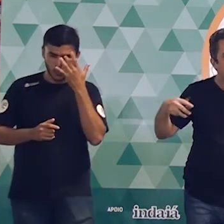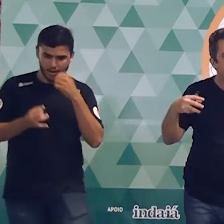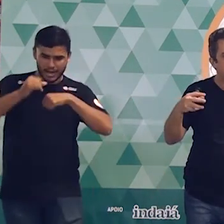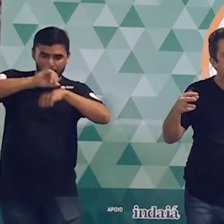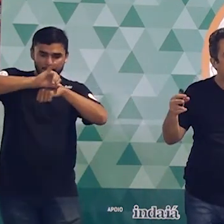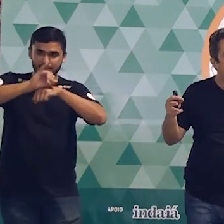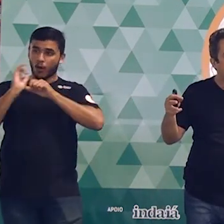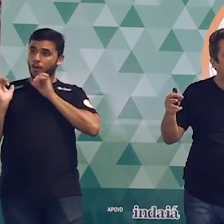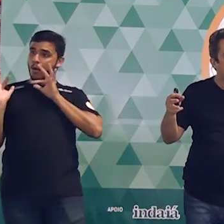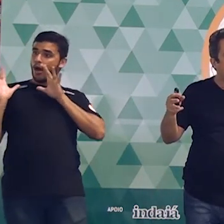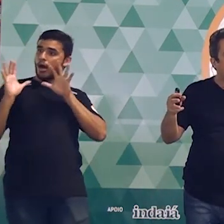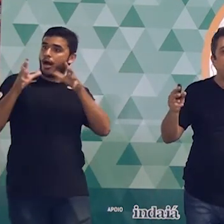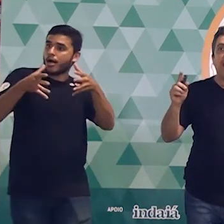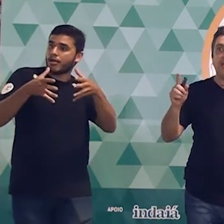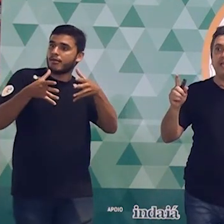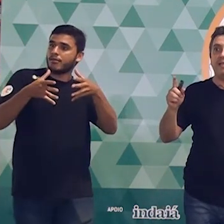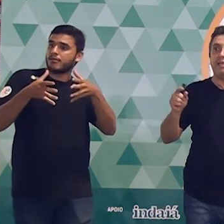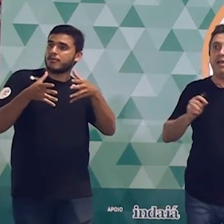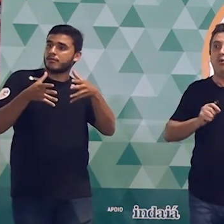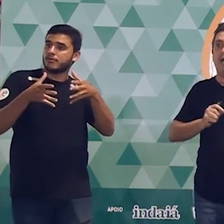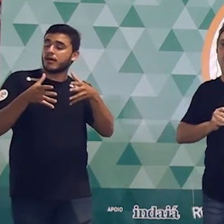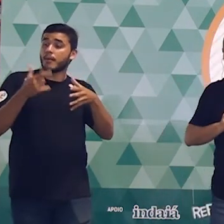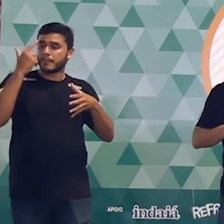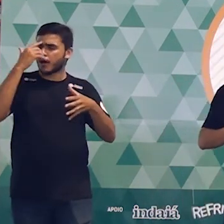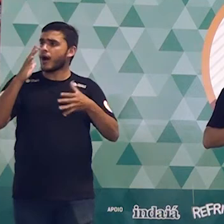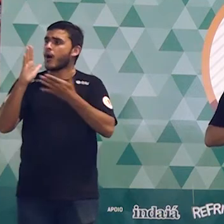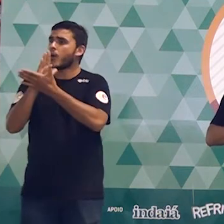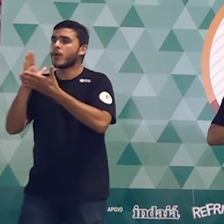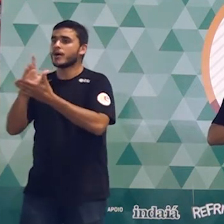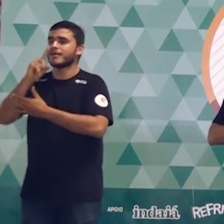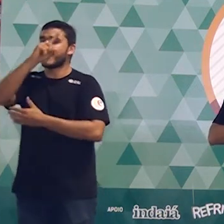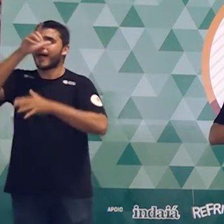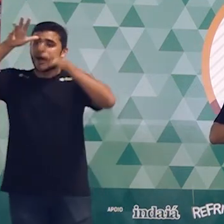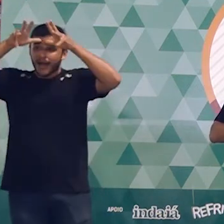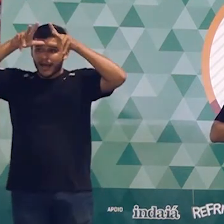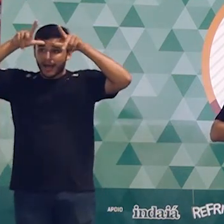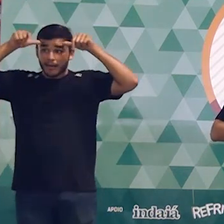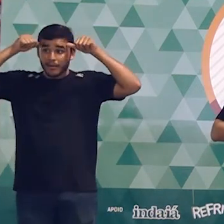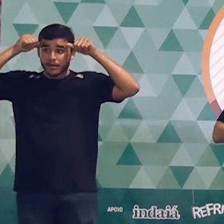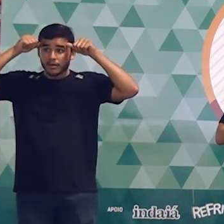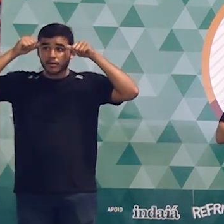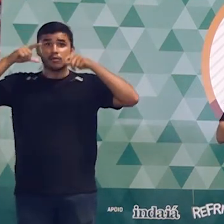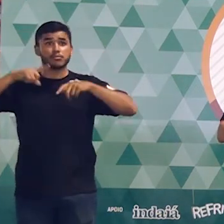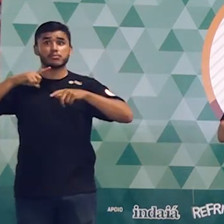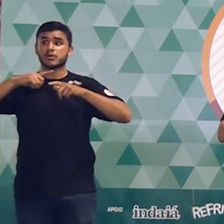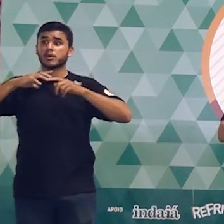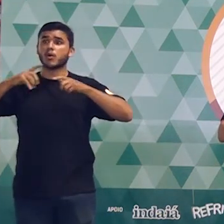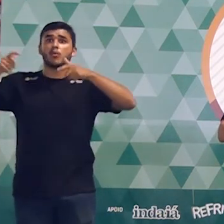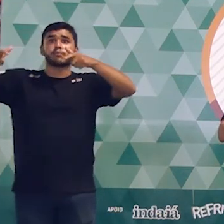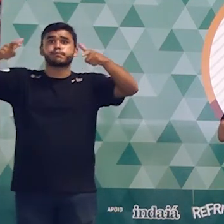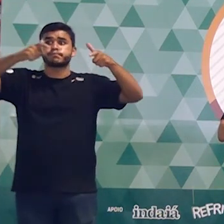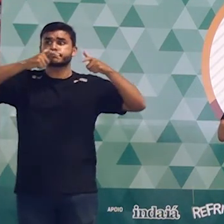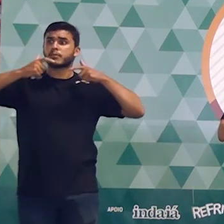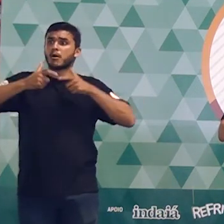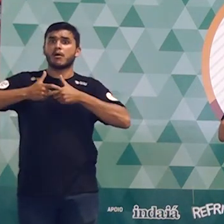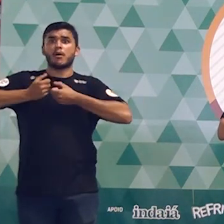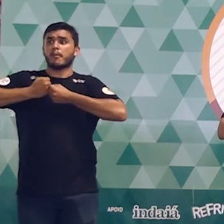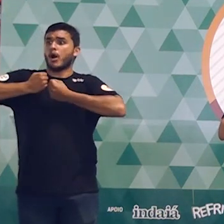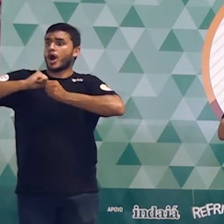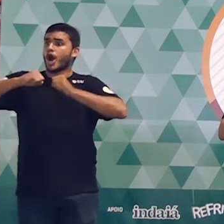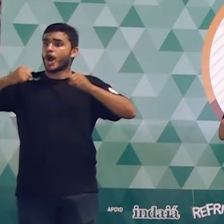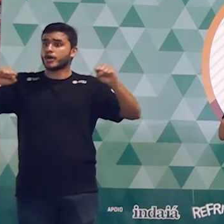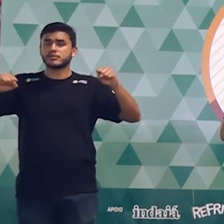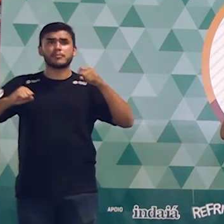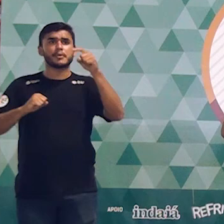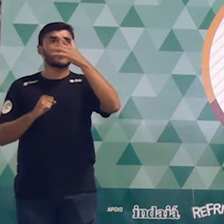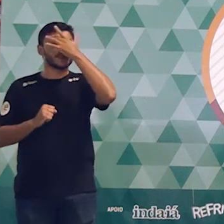distribuída e ainda tem lugares como a Amazônia que tem um habitante por quilômetro quadrado lá. Então é um